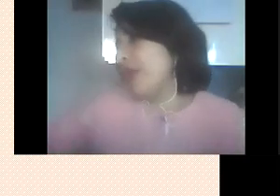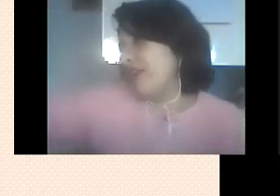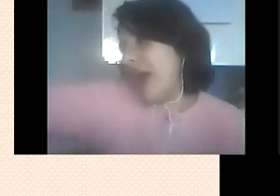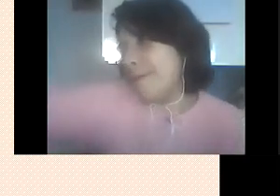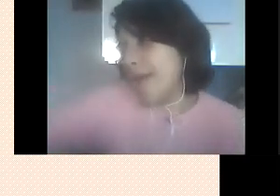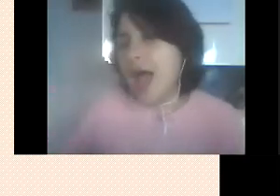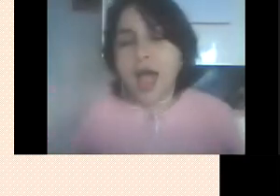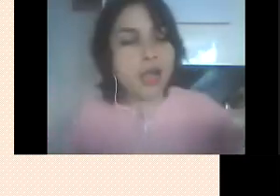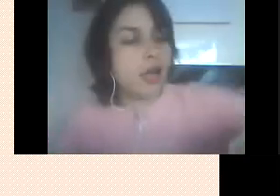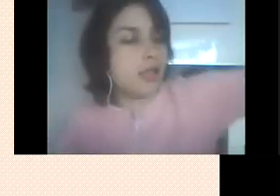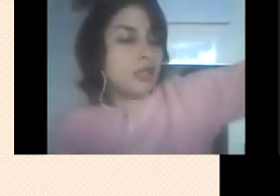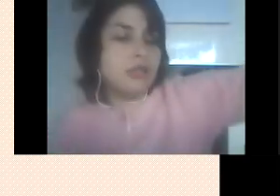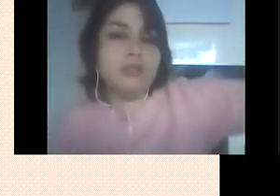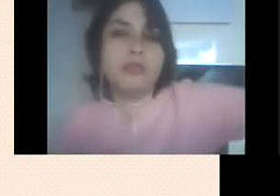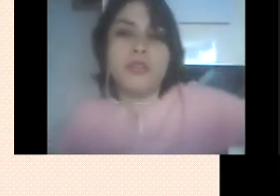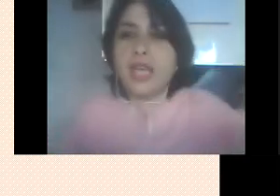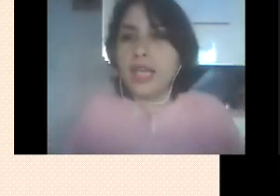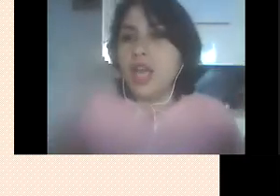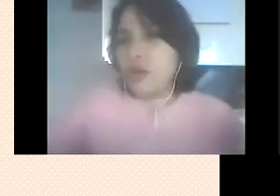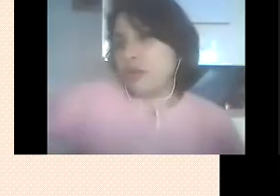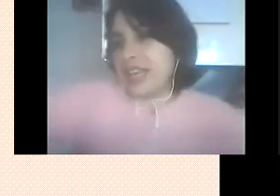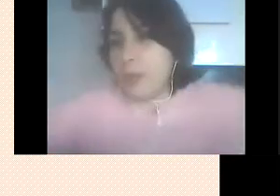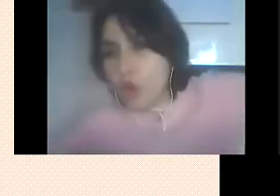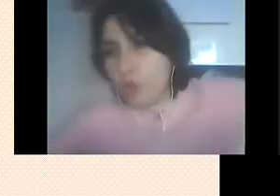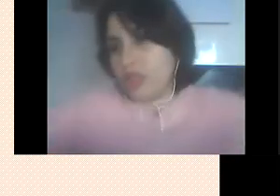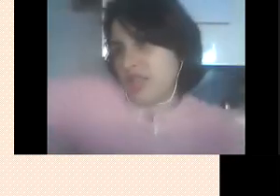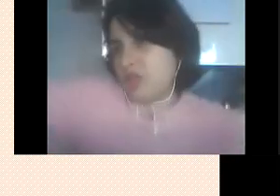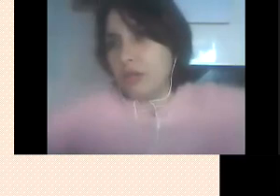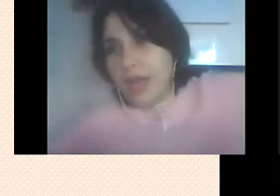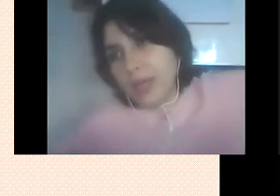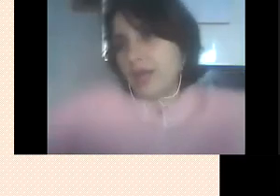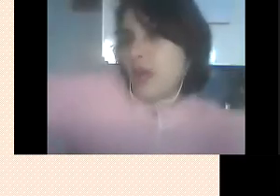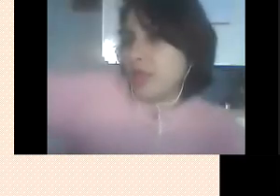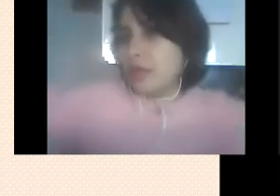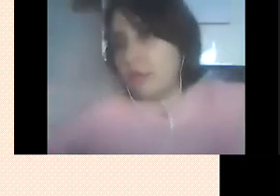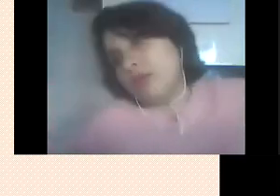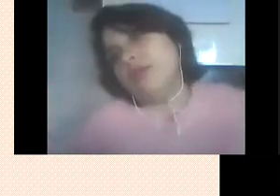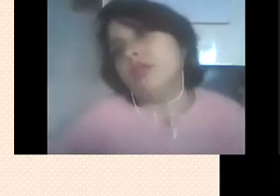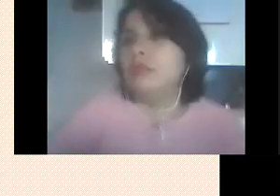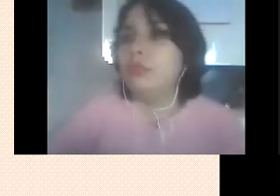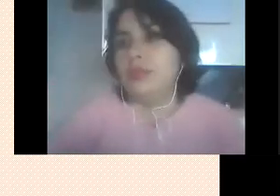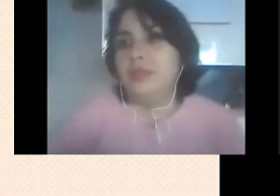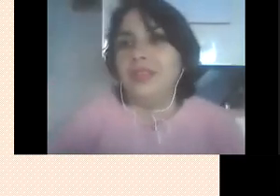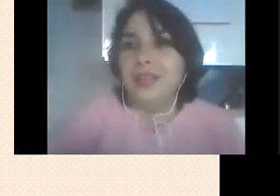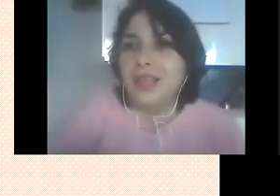podemos ponernos las mangas, ¿cierto? Bien, lo haríamos como tieso, caminaríamos así como robot.